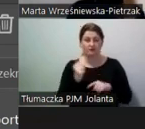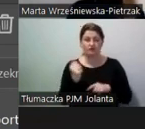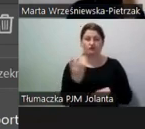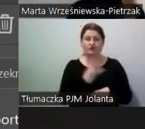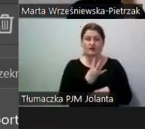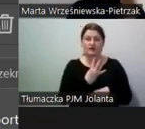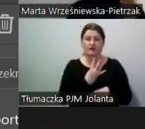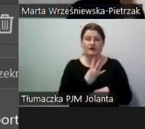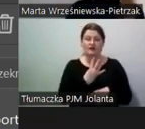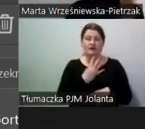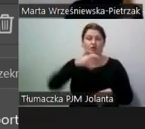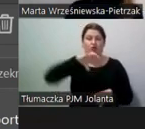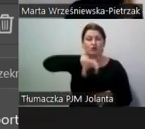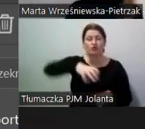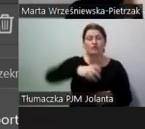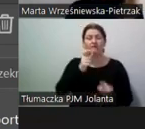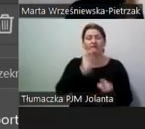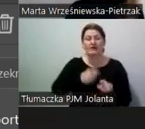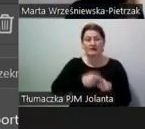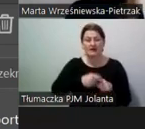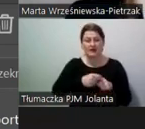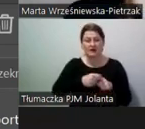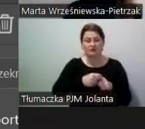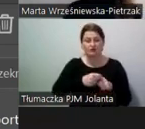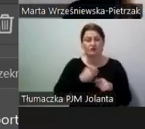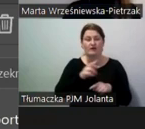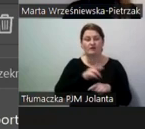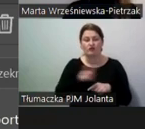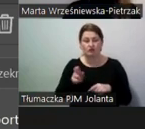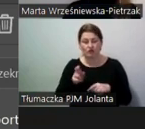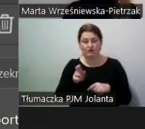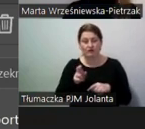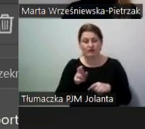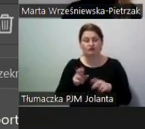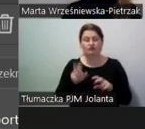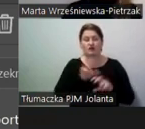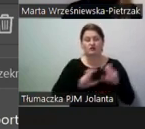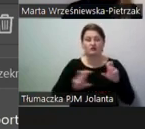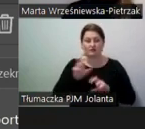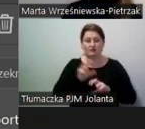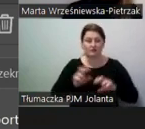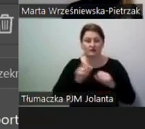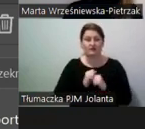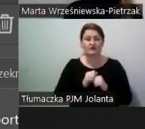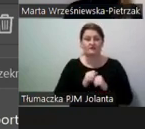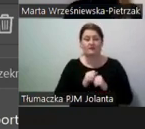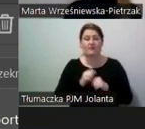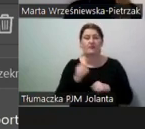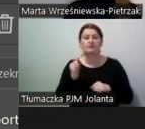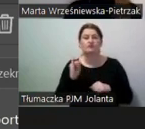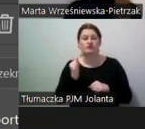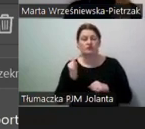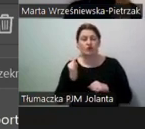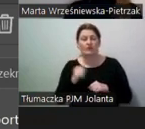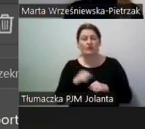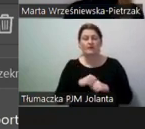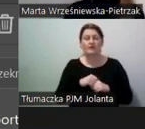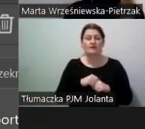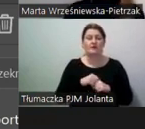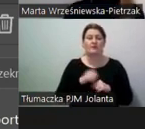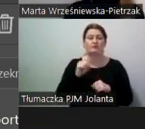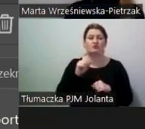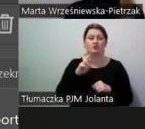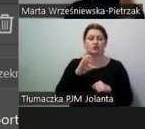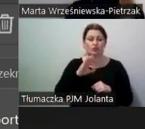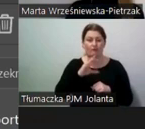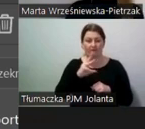grupy wyrazów. Zawiera rzeczowniki, zawiera grupę czasowników, przymiotników i przysłówków,